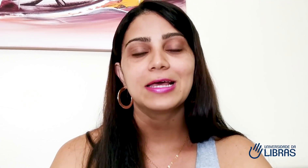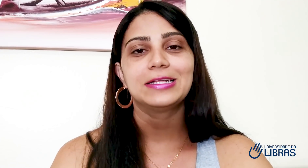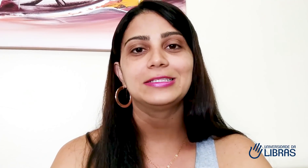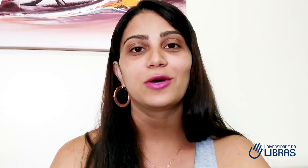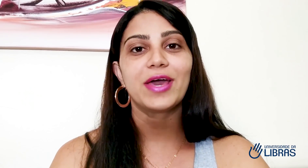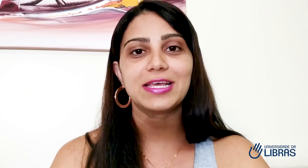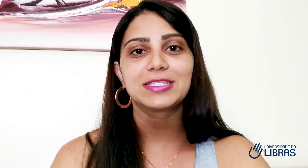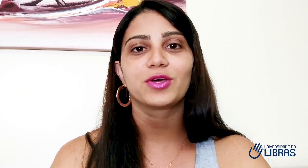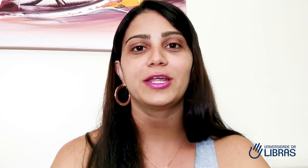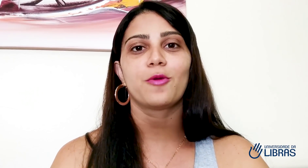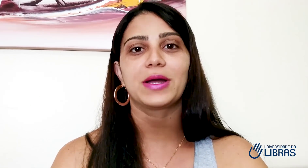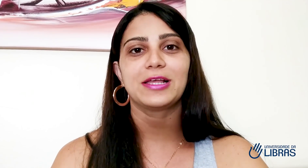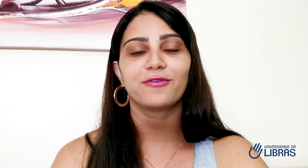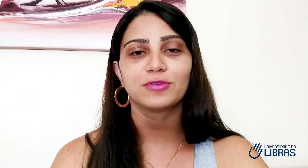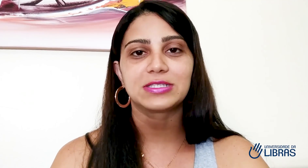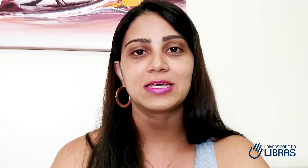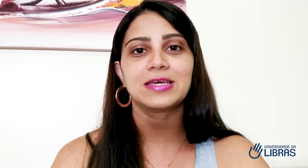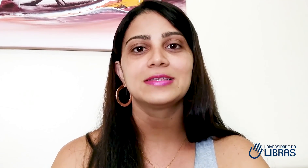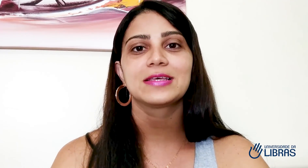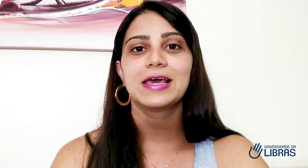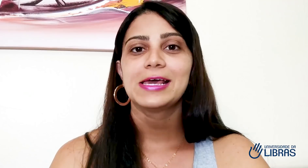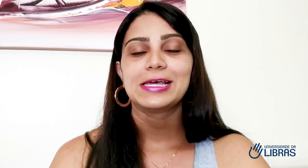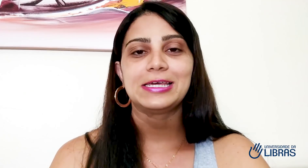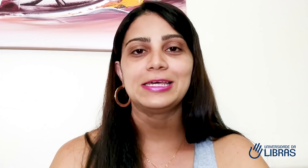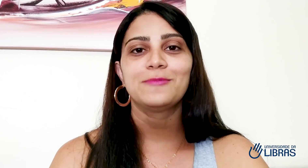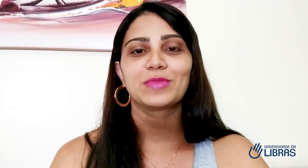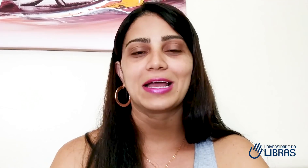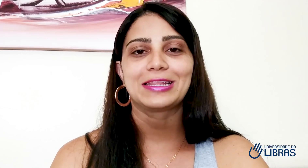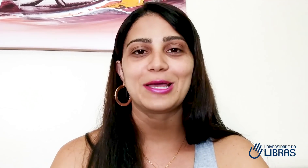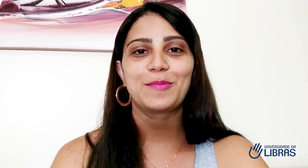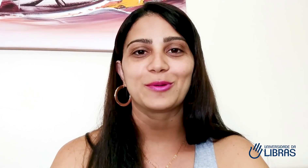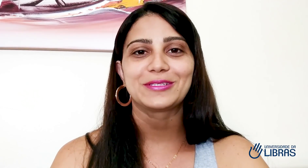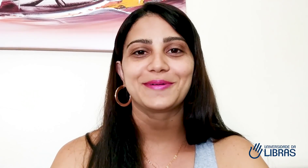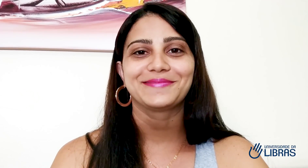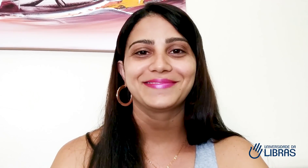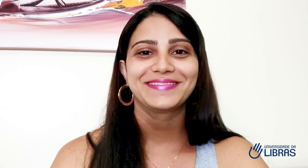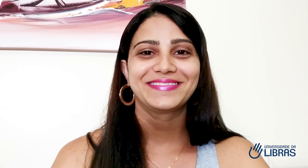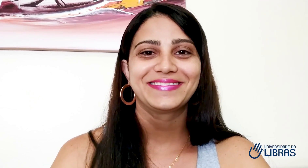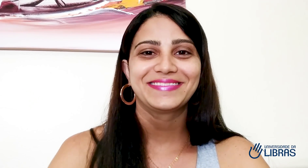Então é isso que eu queria compartilhar com vocês e até a próxima.